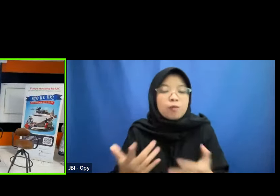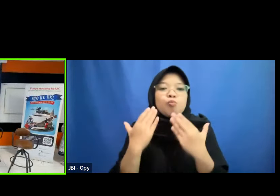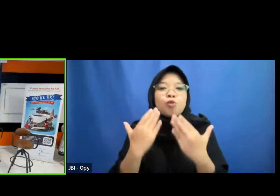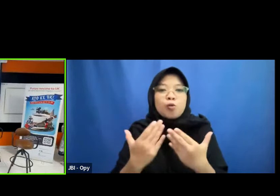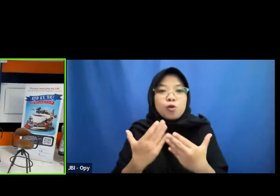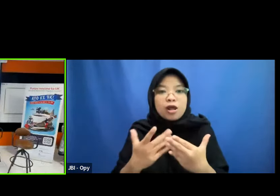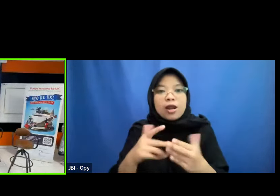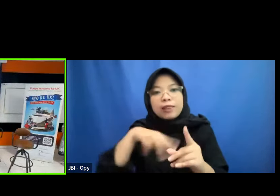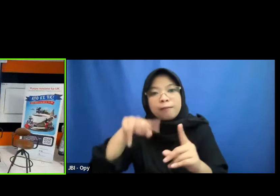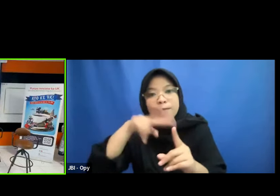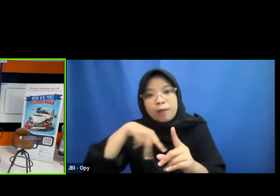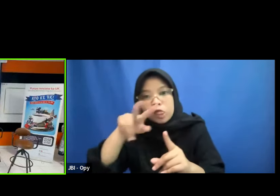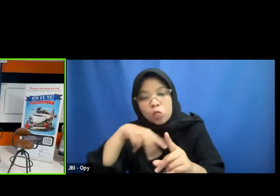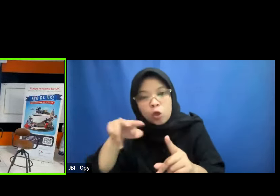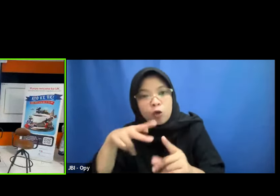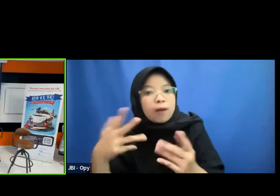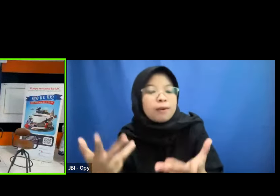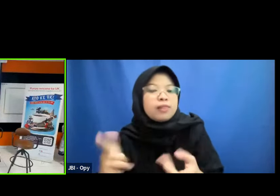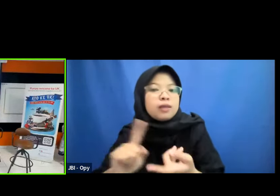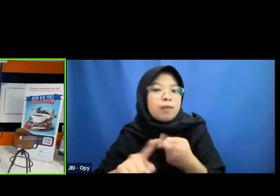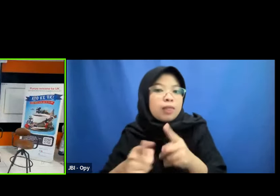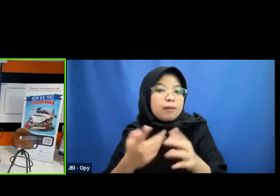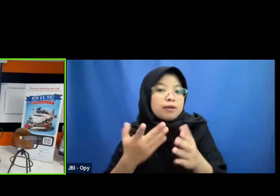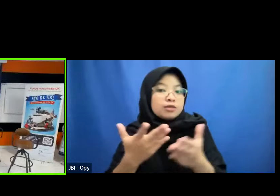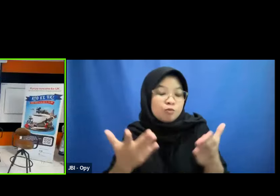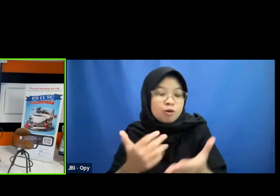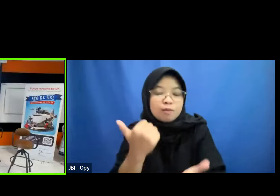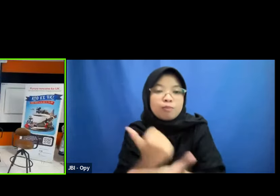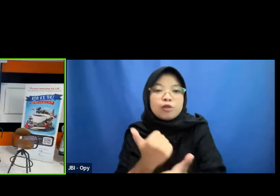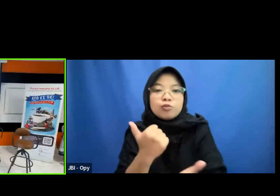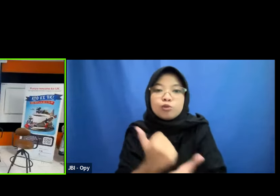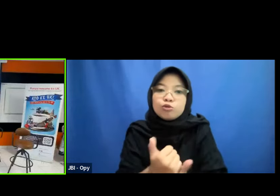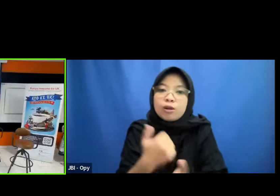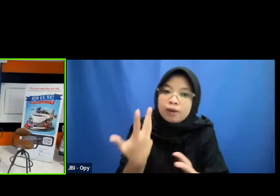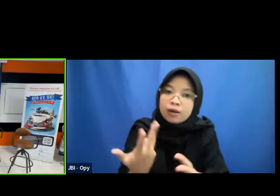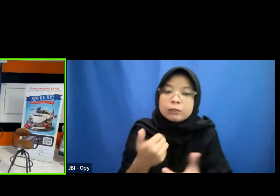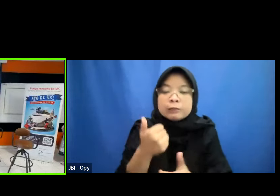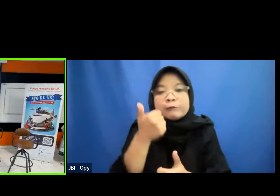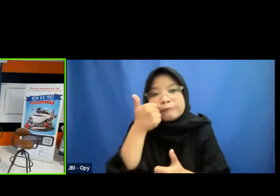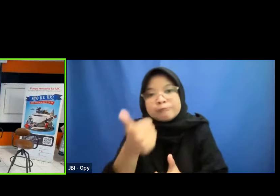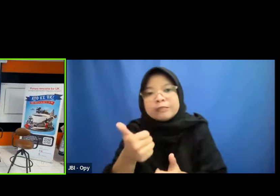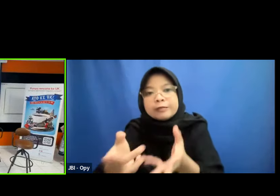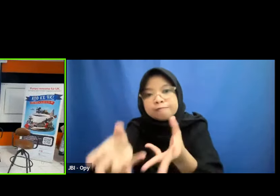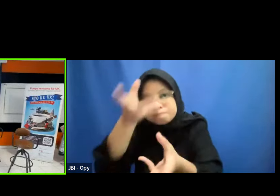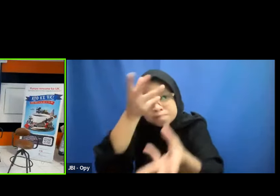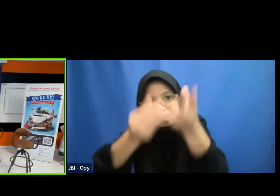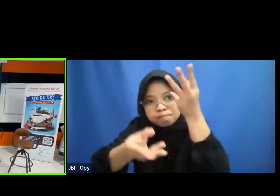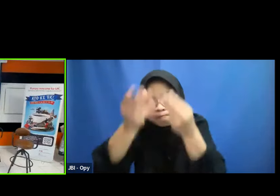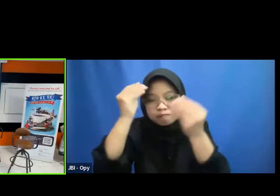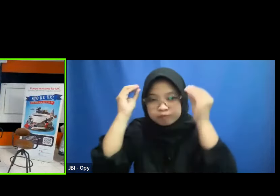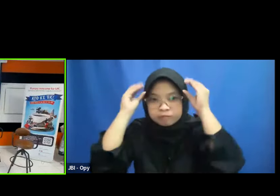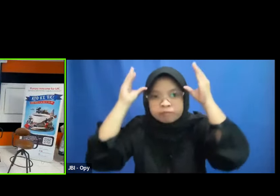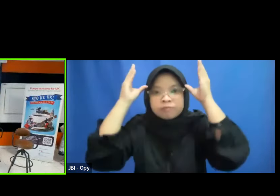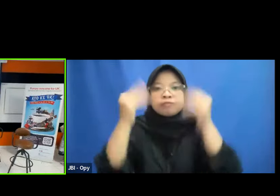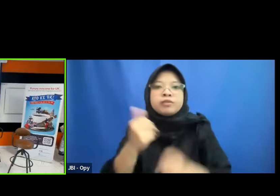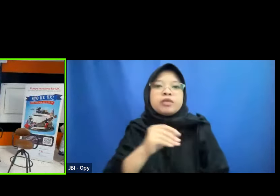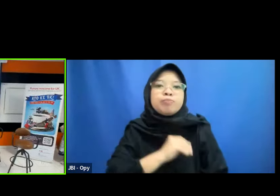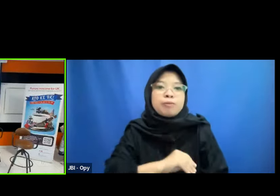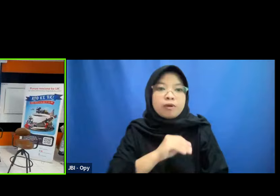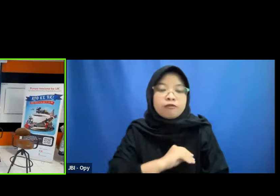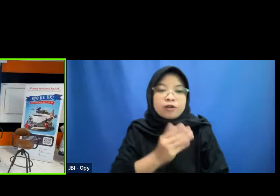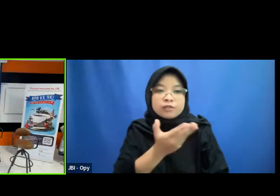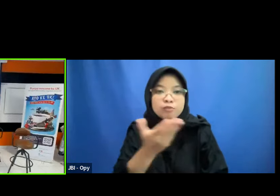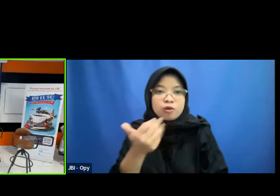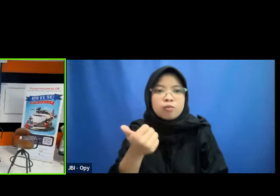di mentoringnya ee teman-teman bisa benar-benar eh dapat insight-nya bisa benar-benar bermanfaat buat Eh